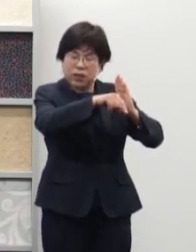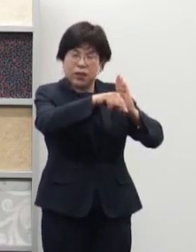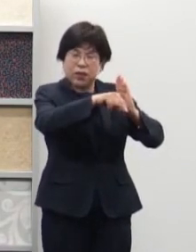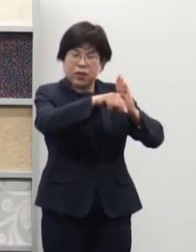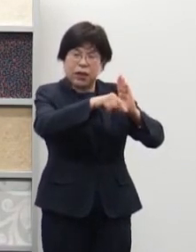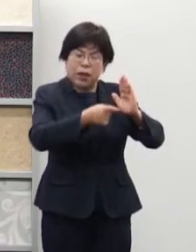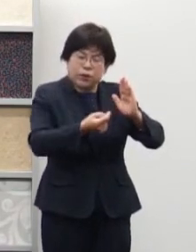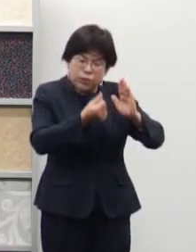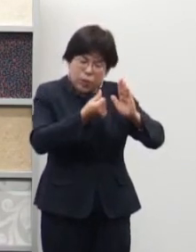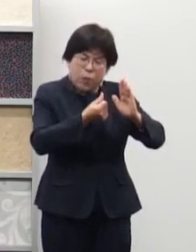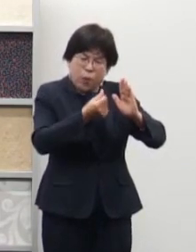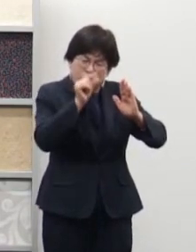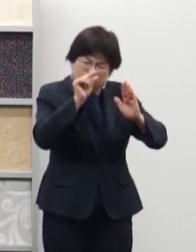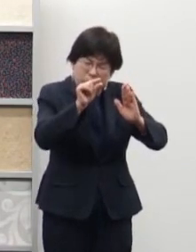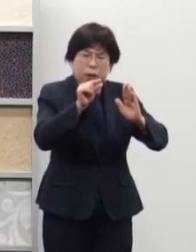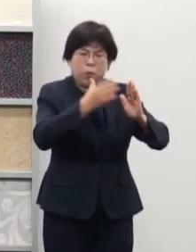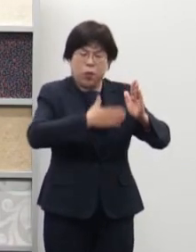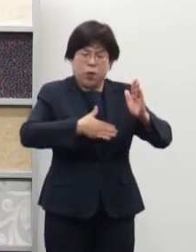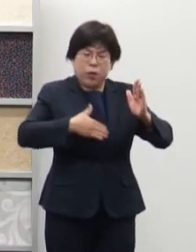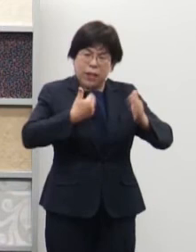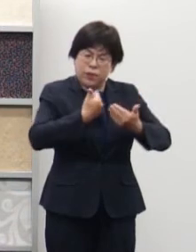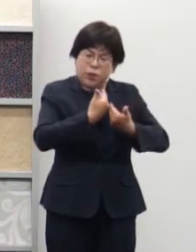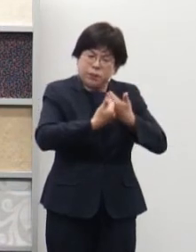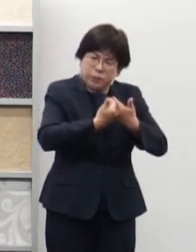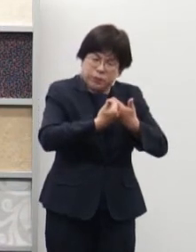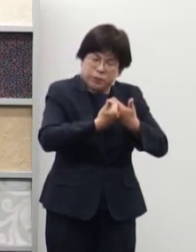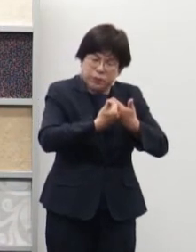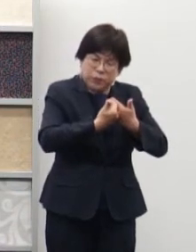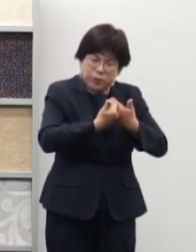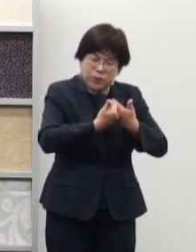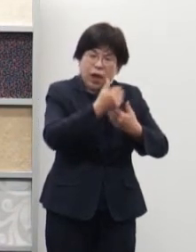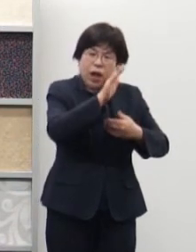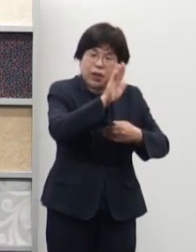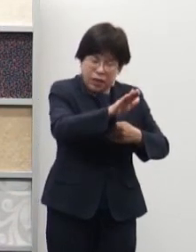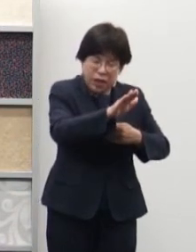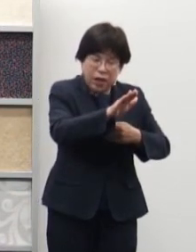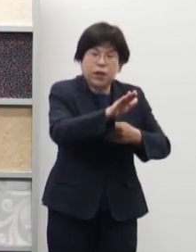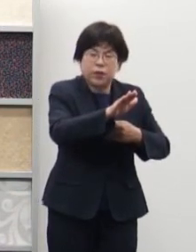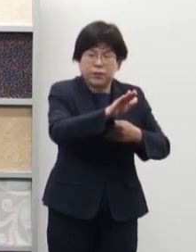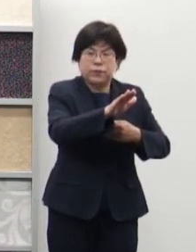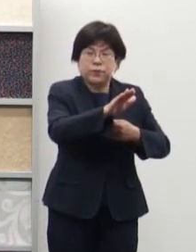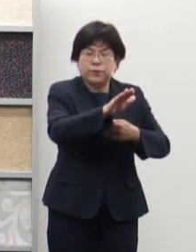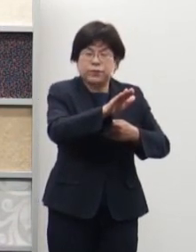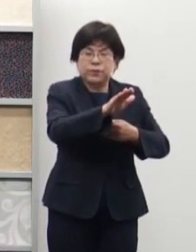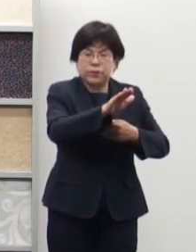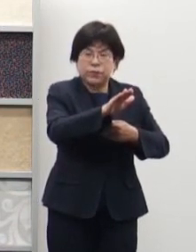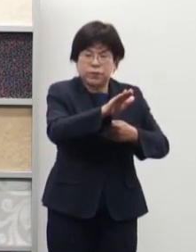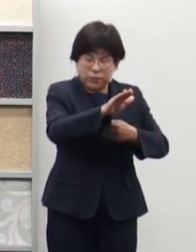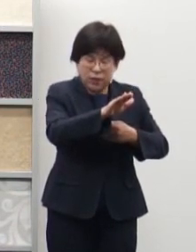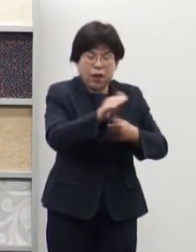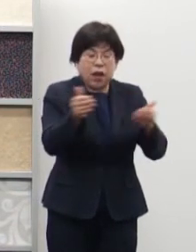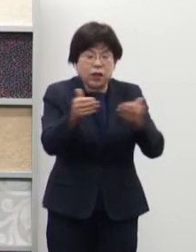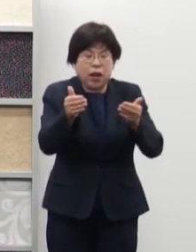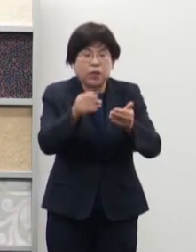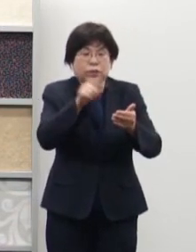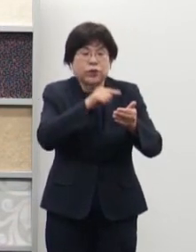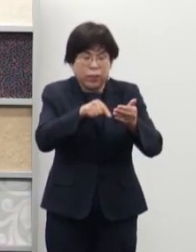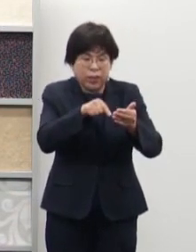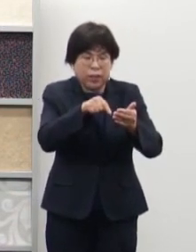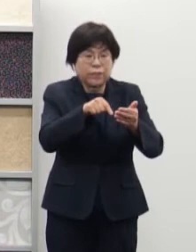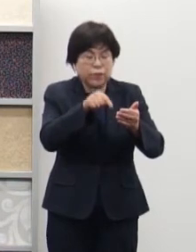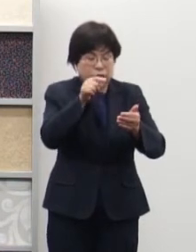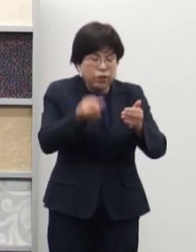少しでも体調の異常が生じた場合には、施設管理者はその従事者に対しまして、備え付けの、検査キ